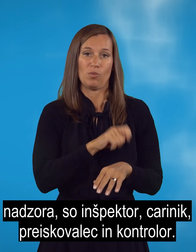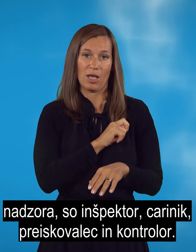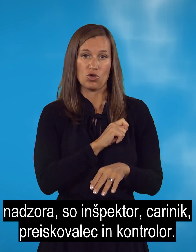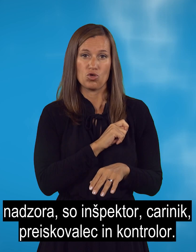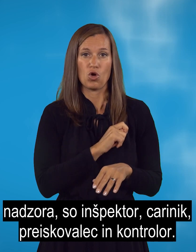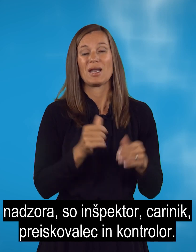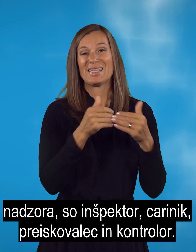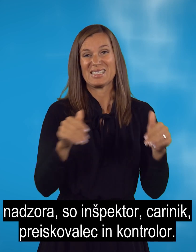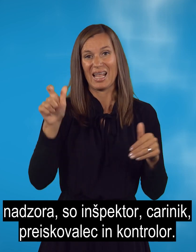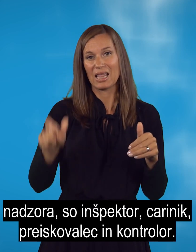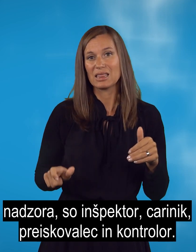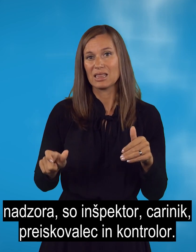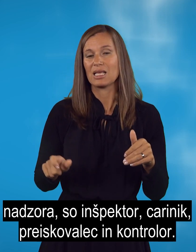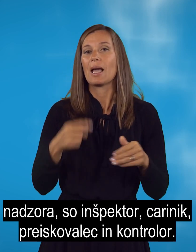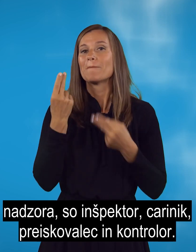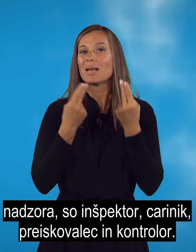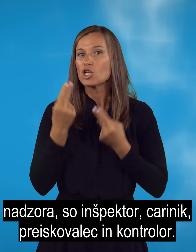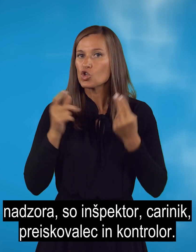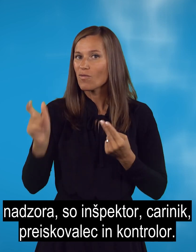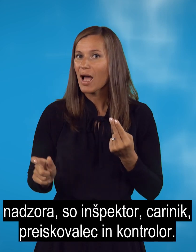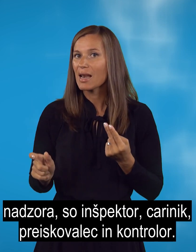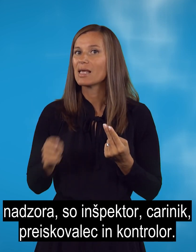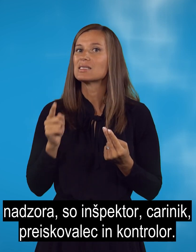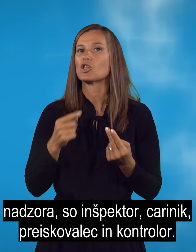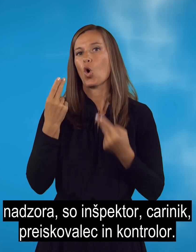inšpektor, carinik, preiskovalec in kontrolor.